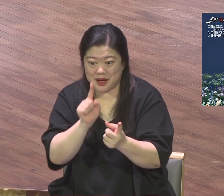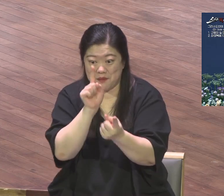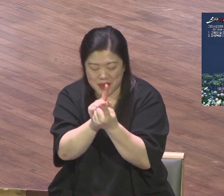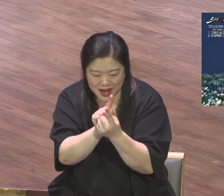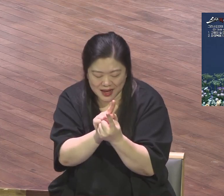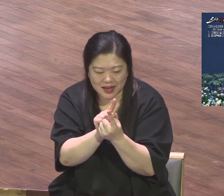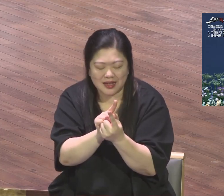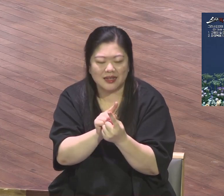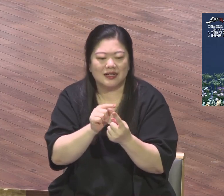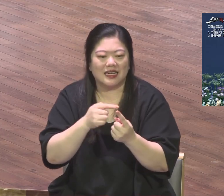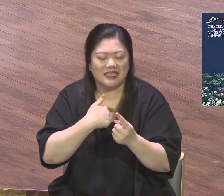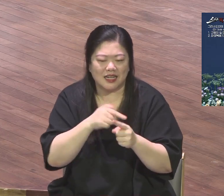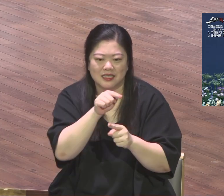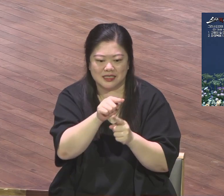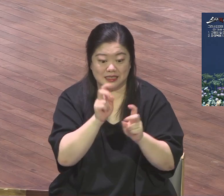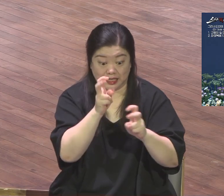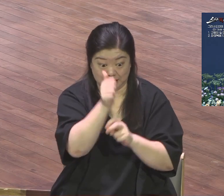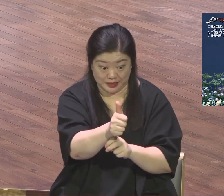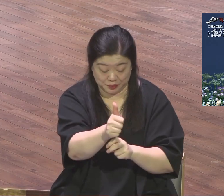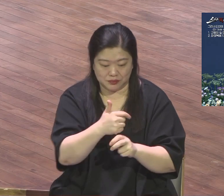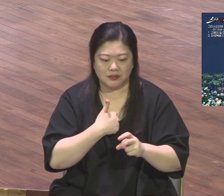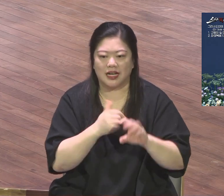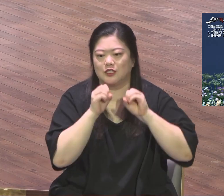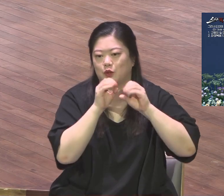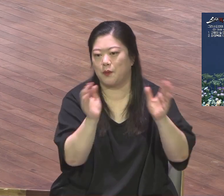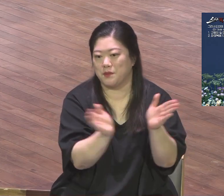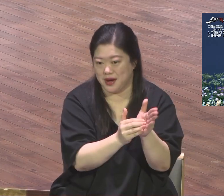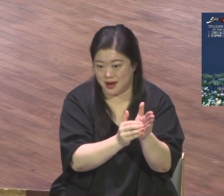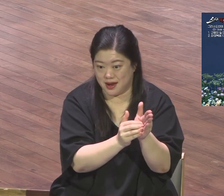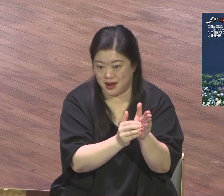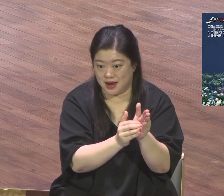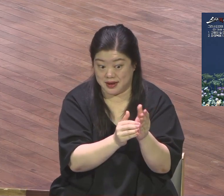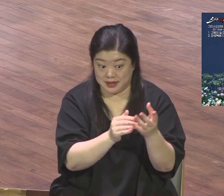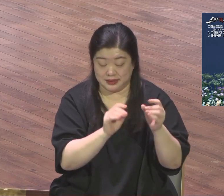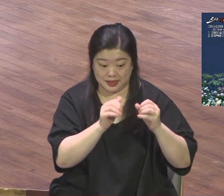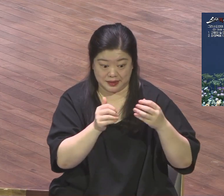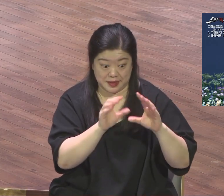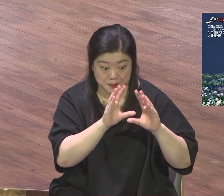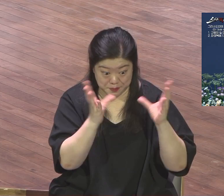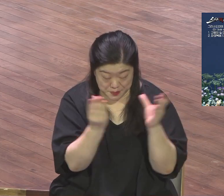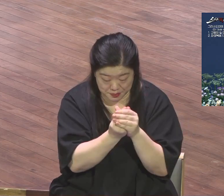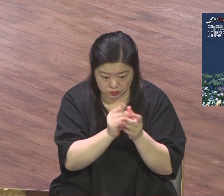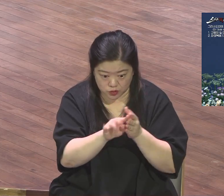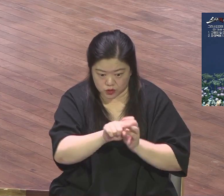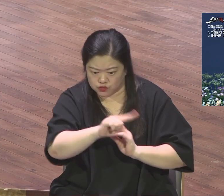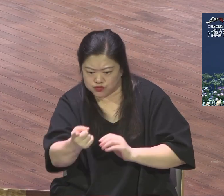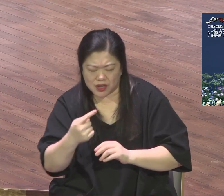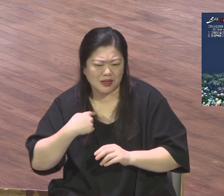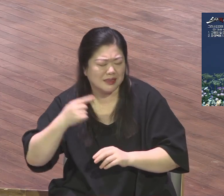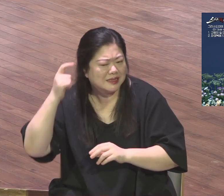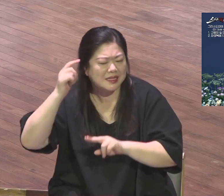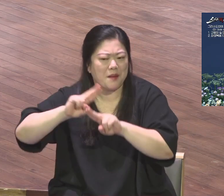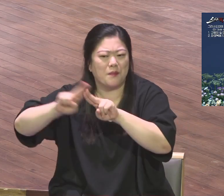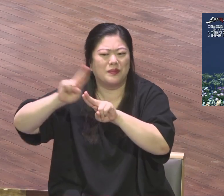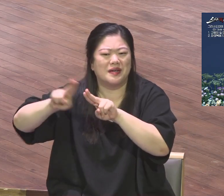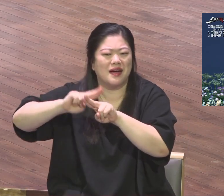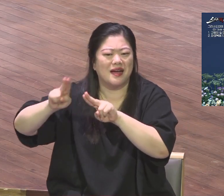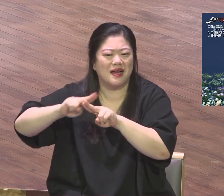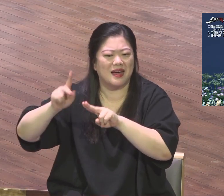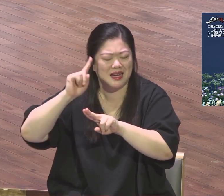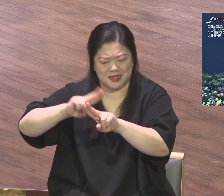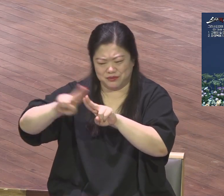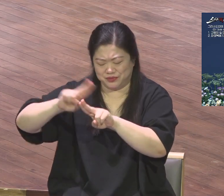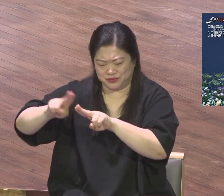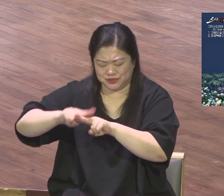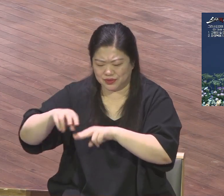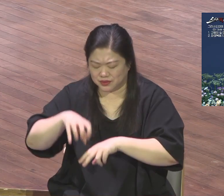사우나에서 입원을 했는데 거기 이사 가서는 미장원을 찾아가서 입원할 수가 없더라고요. 그래서 거기 가서 몇 번 갔는데